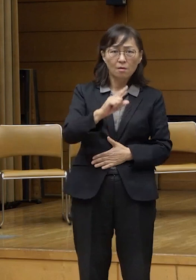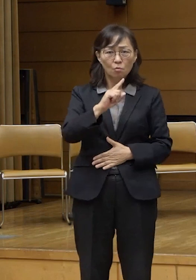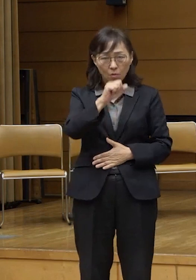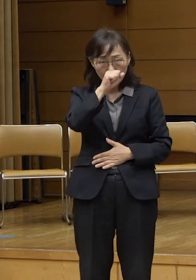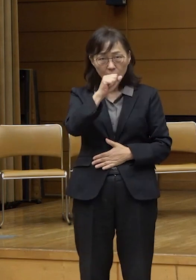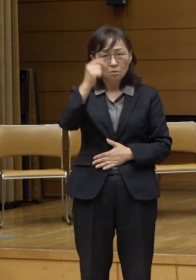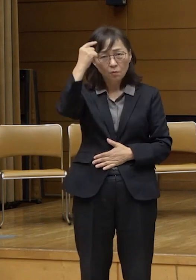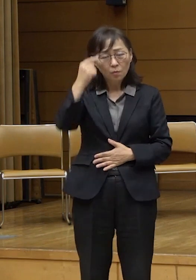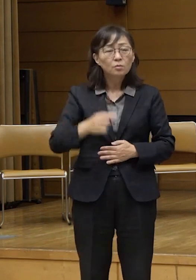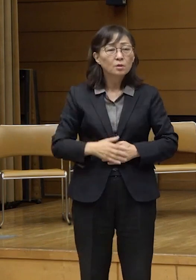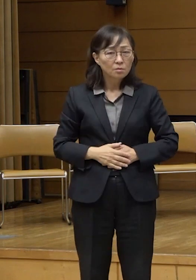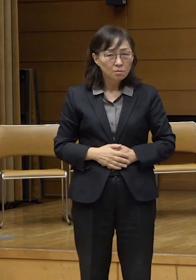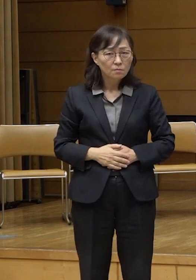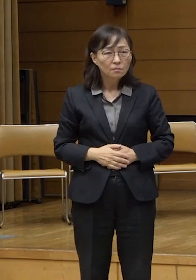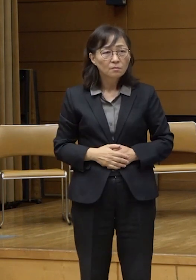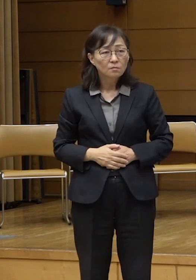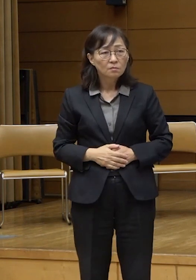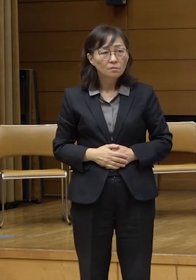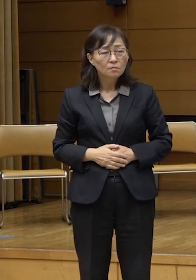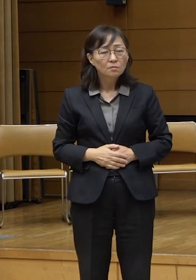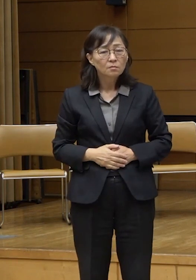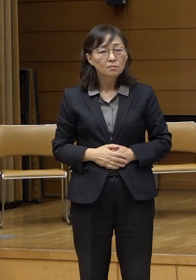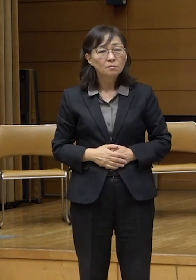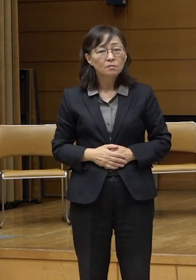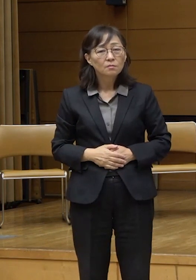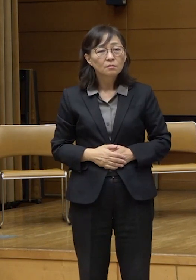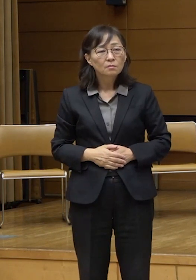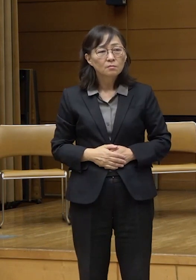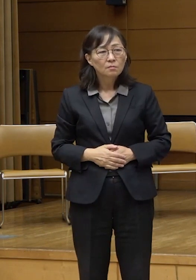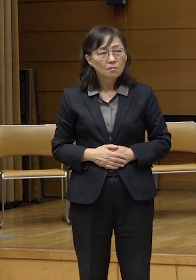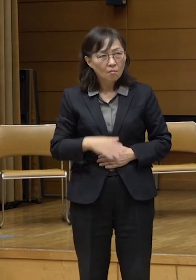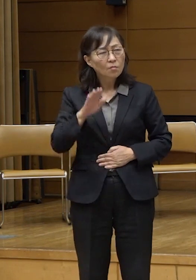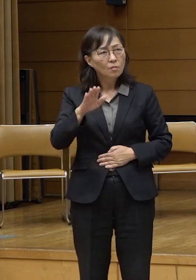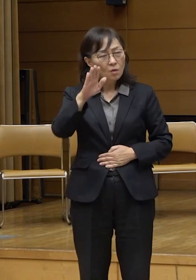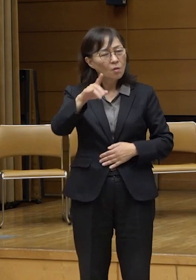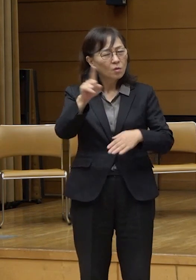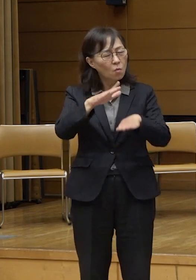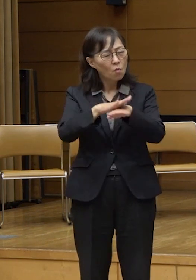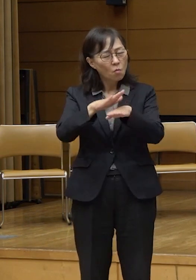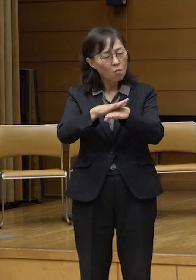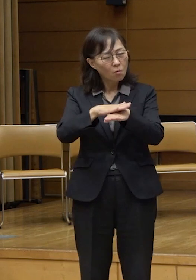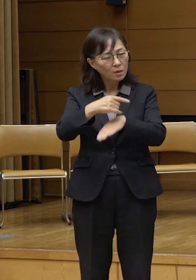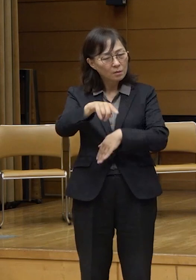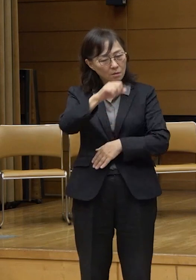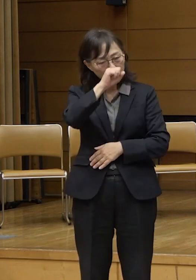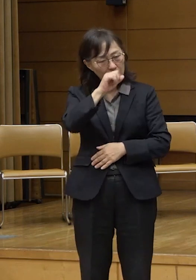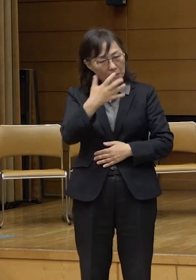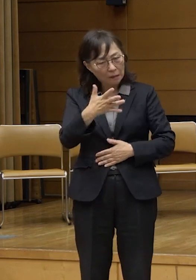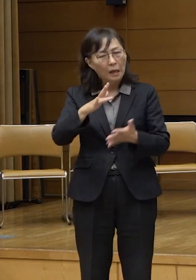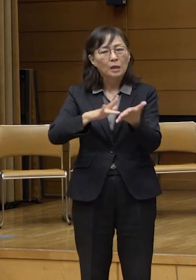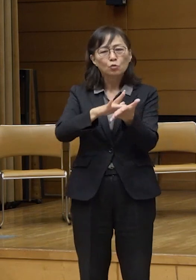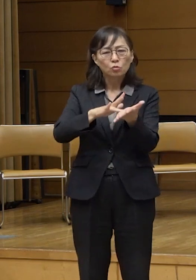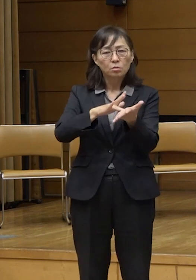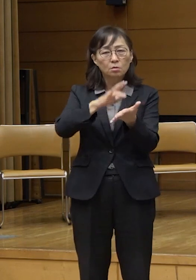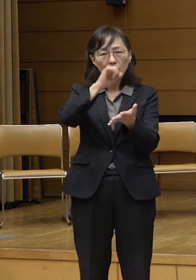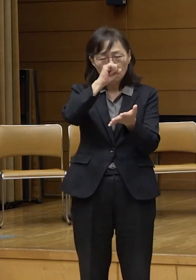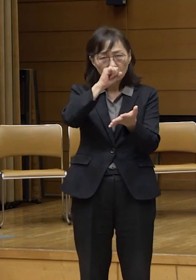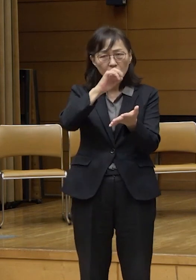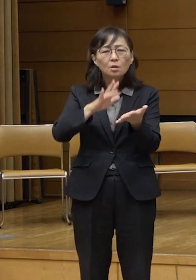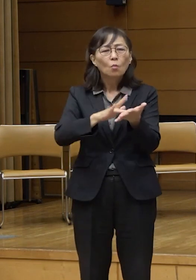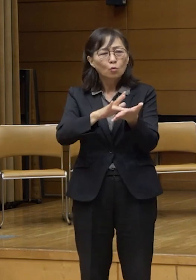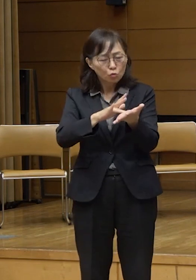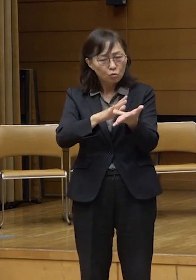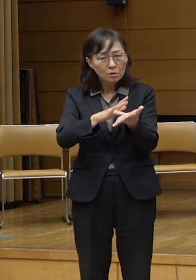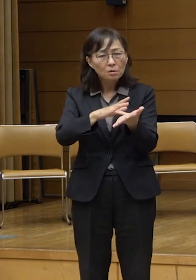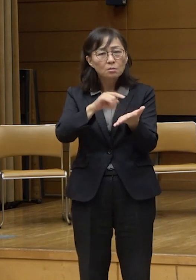やっている状況もあり、そういう意味も含めて5月の8日っていうのは、節目というかもしれないんですが、節目といったら